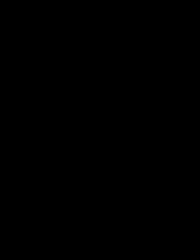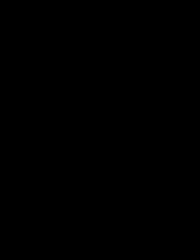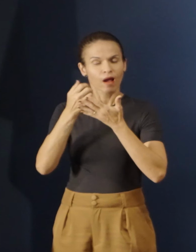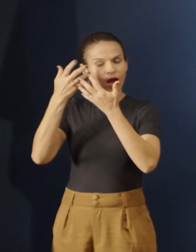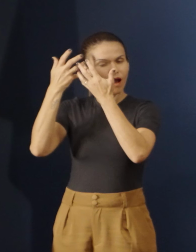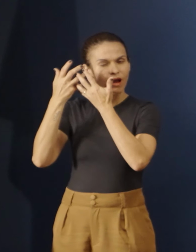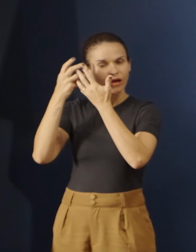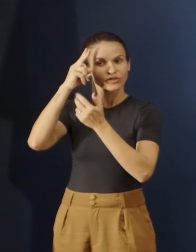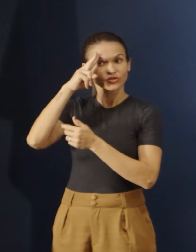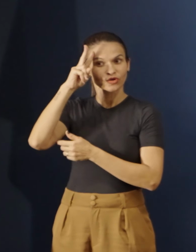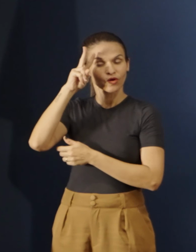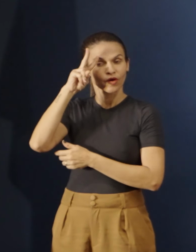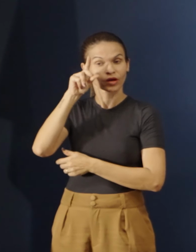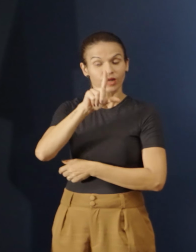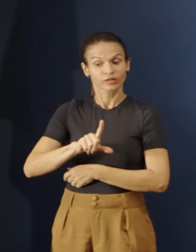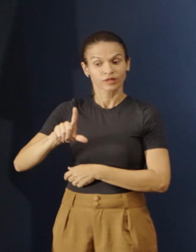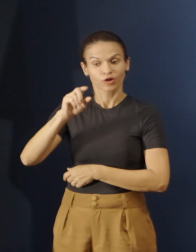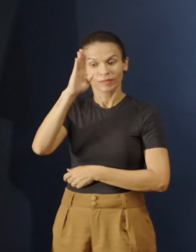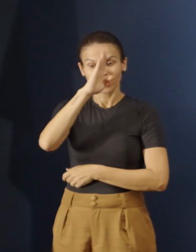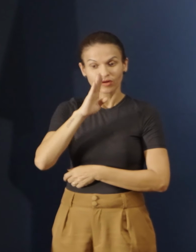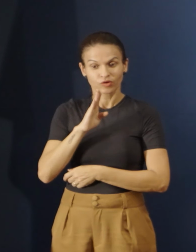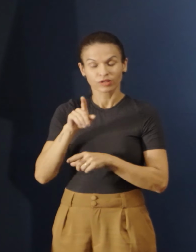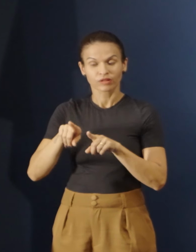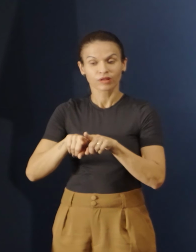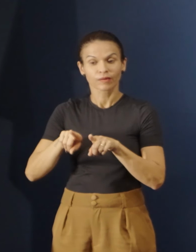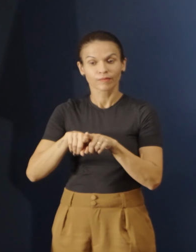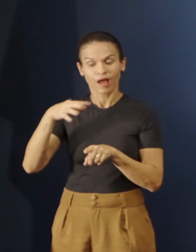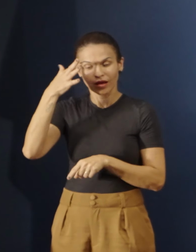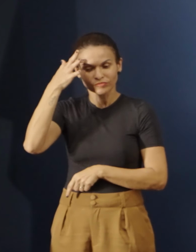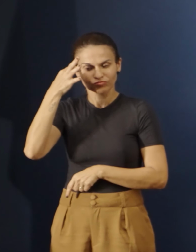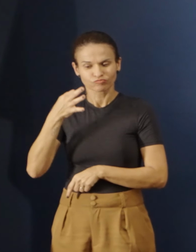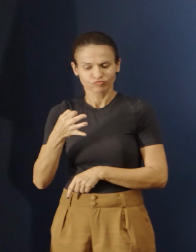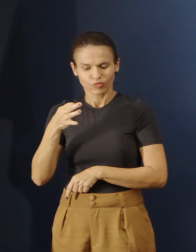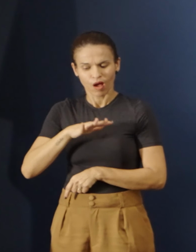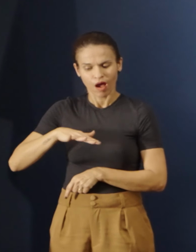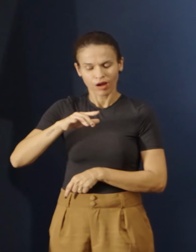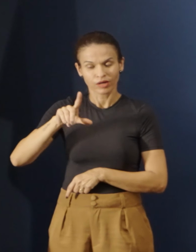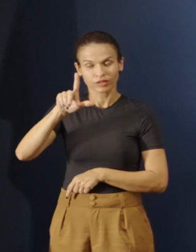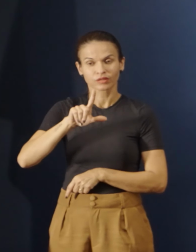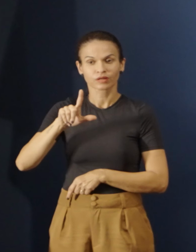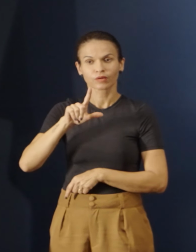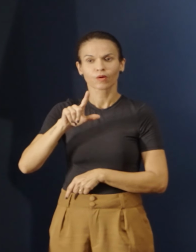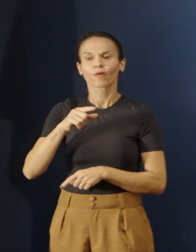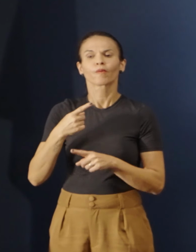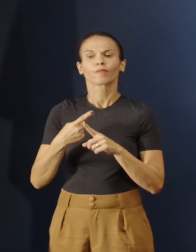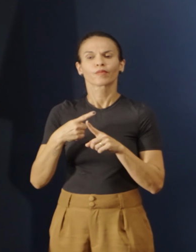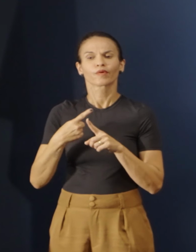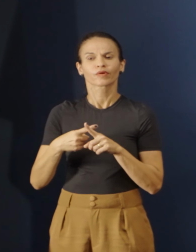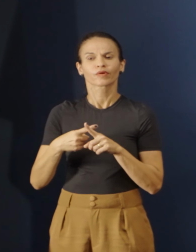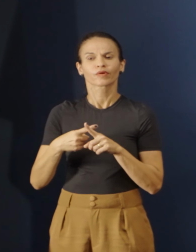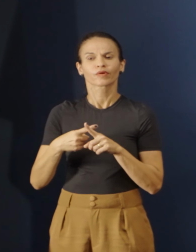própria história da literatura brasileira, a própria noção de cânone literário. Por que a noção de cânone literário? Exemplo,